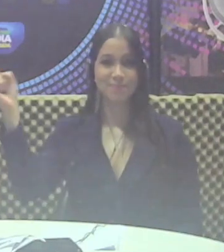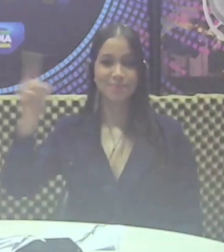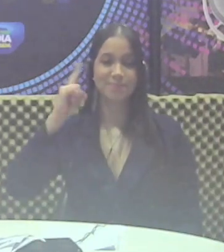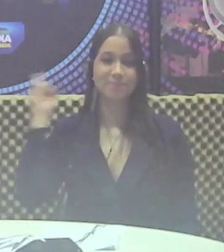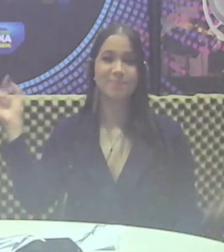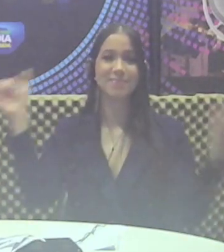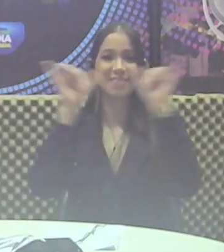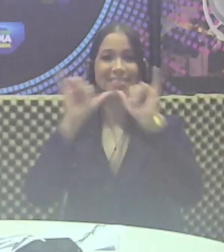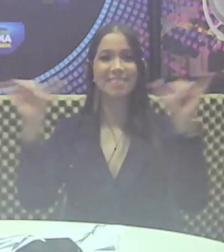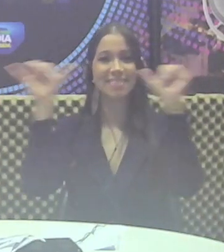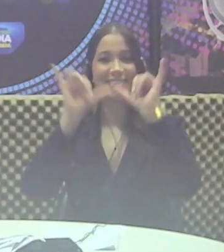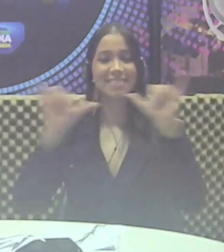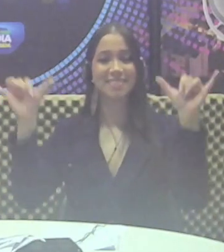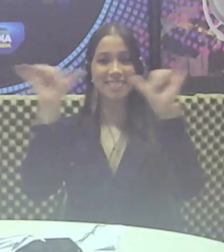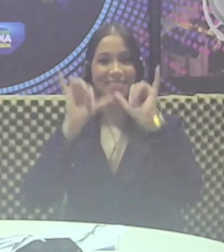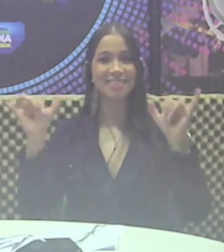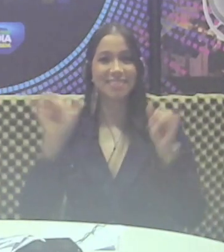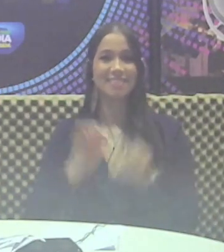Giro de